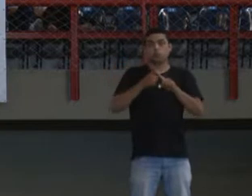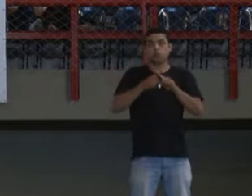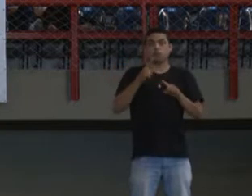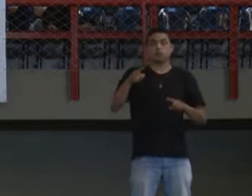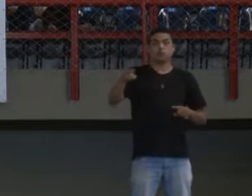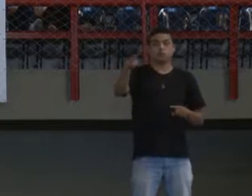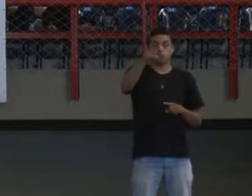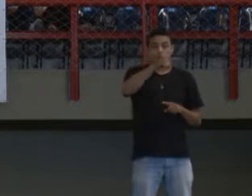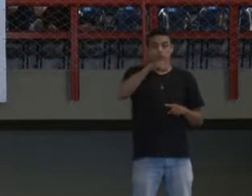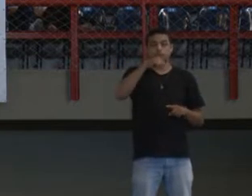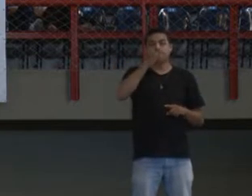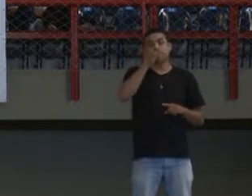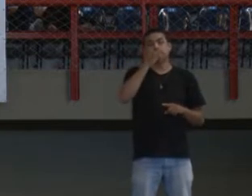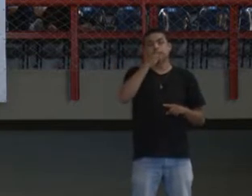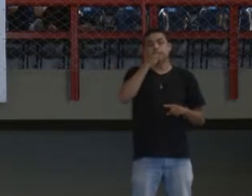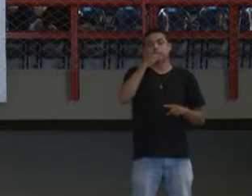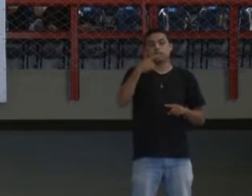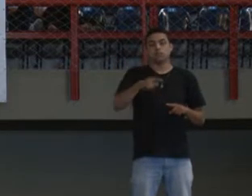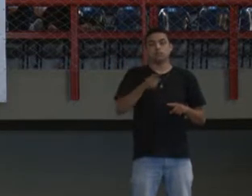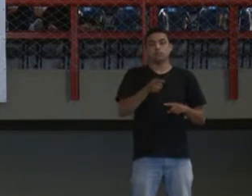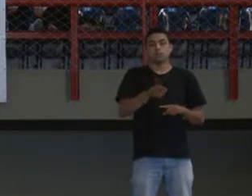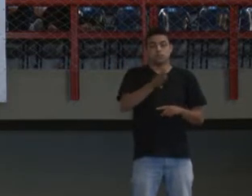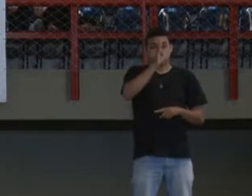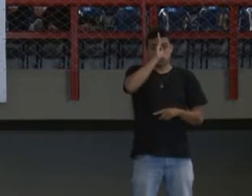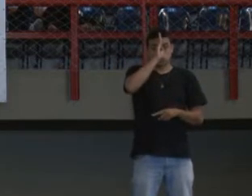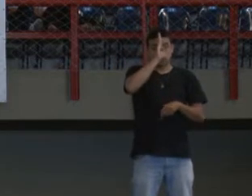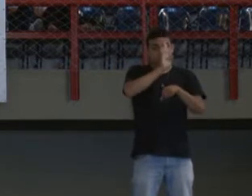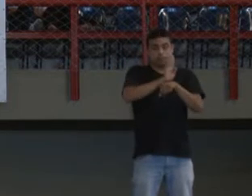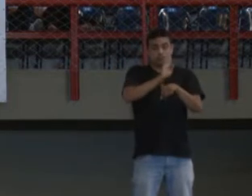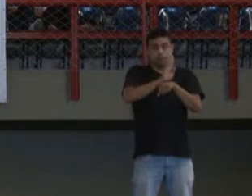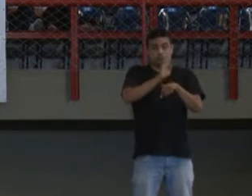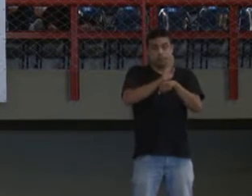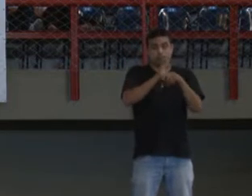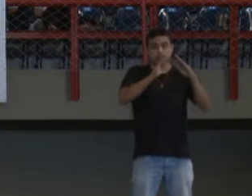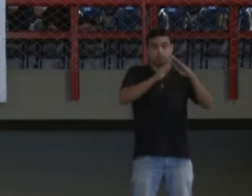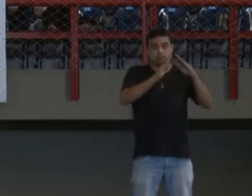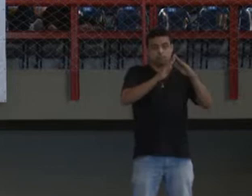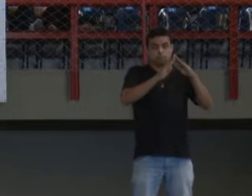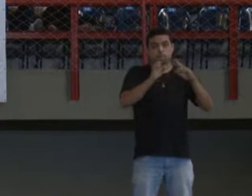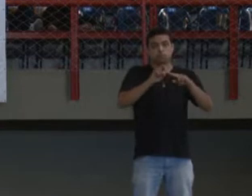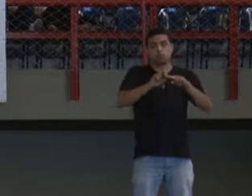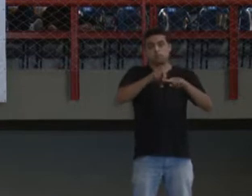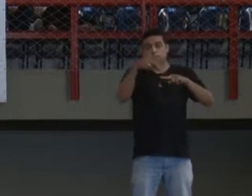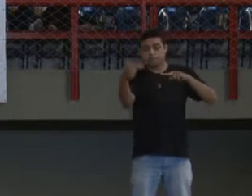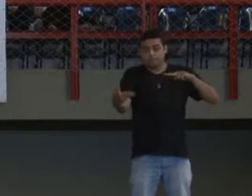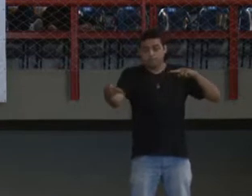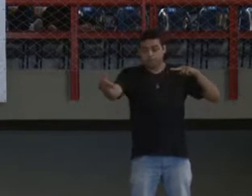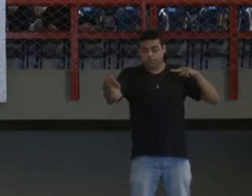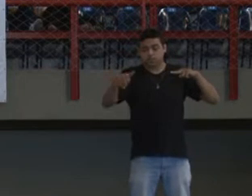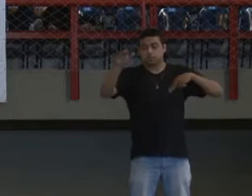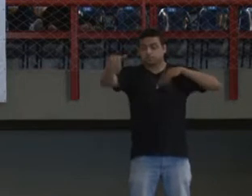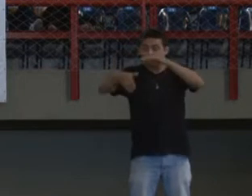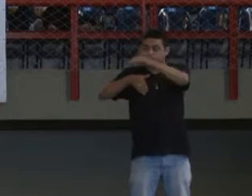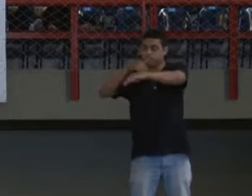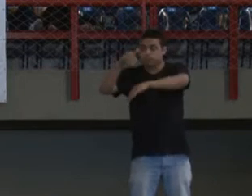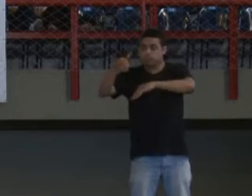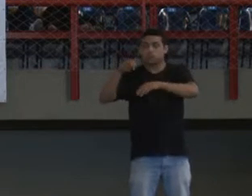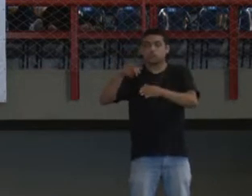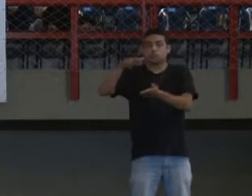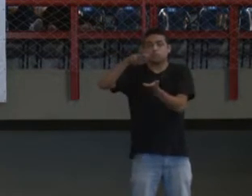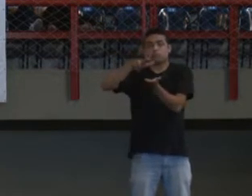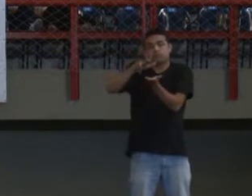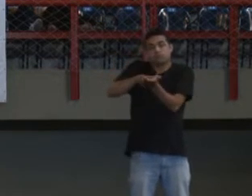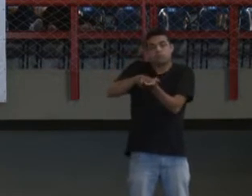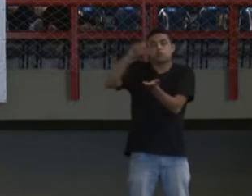está meio-dia na tua casa, e aí você se debruça na piscina da tua casa e fica se bronzeando umas